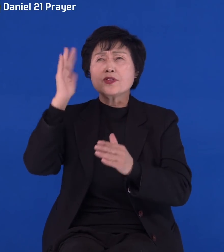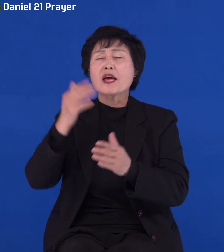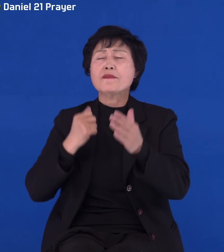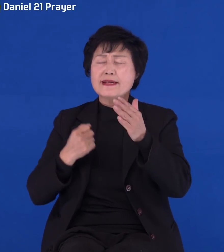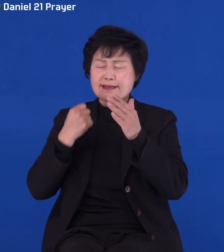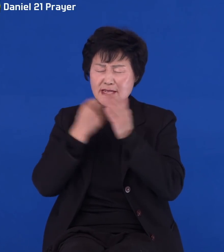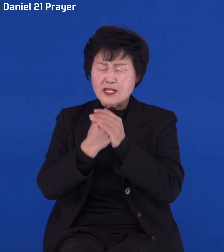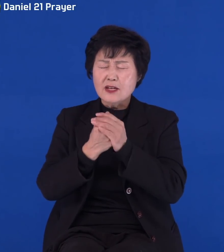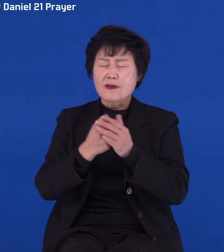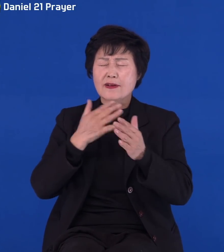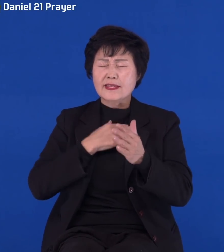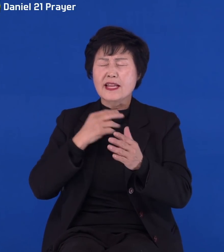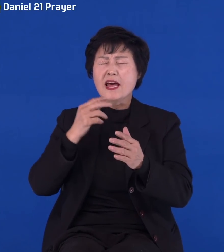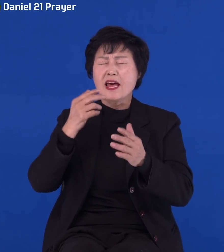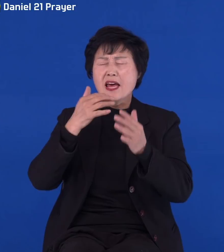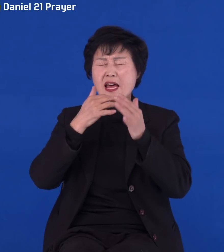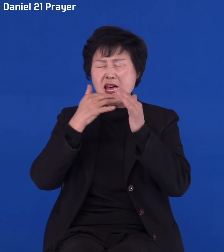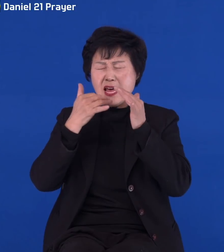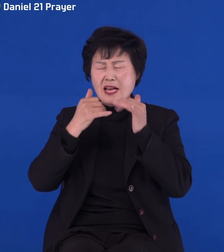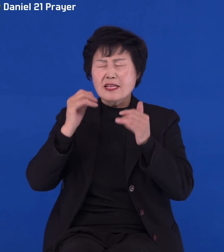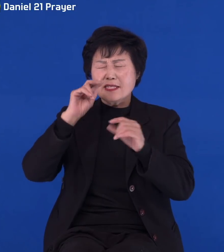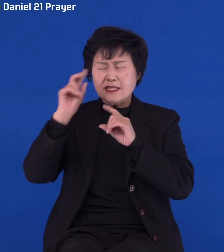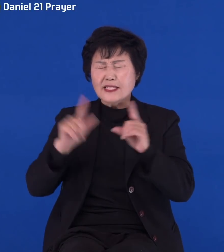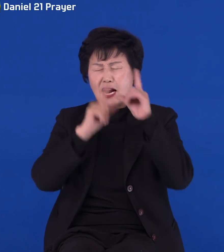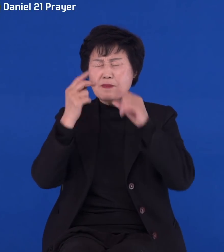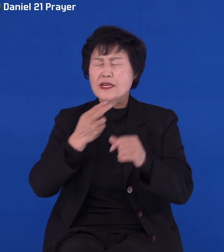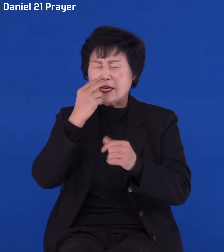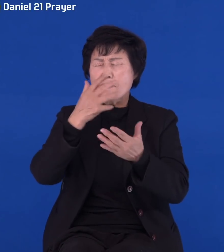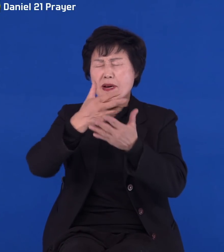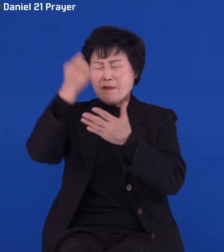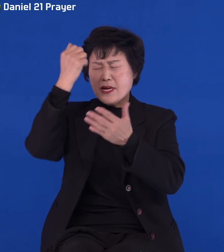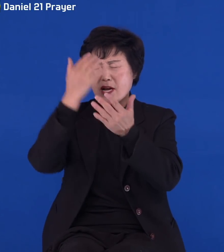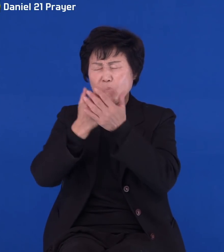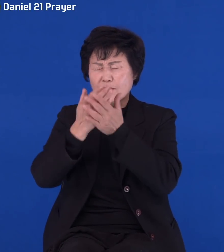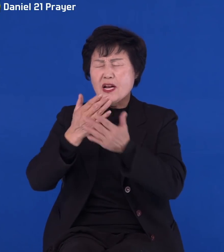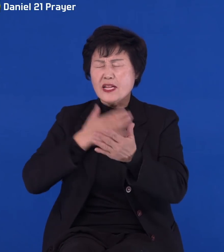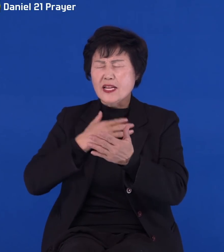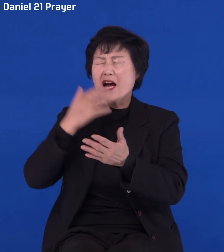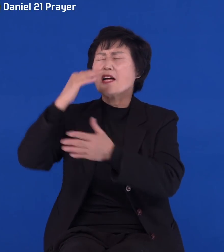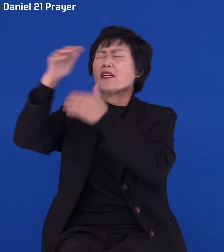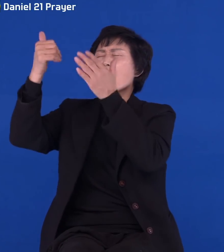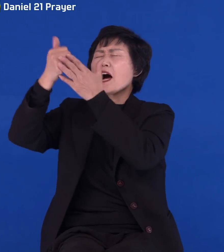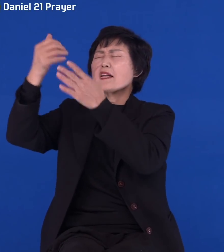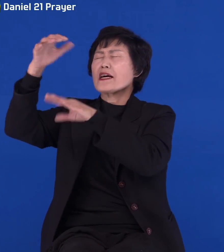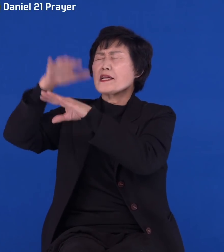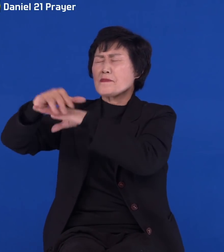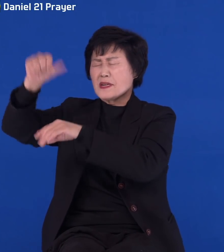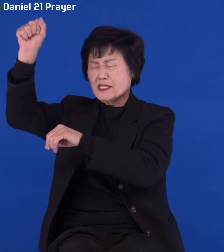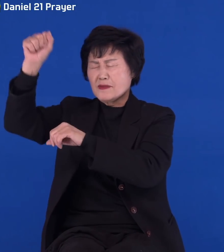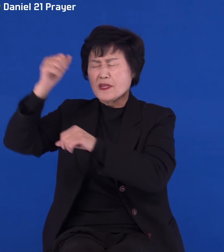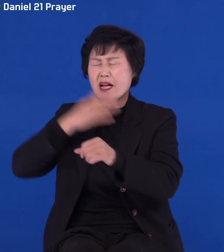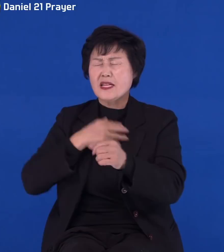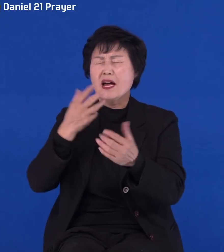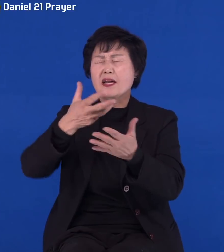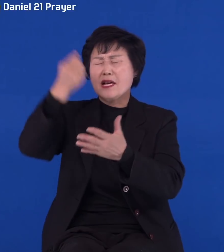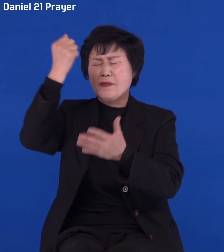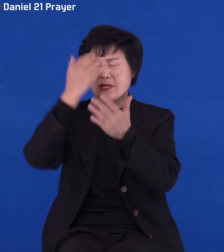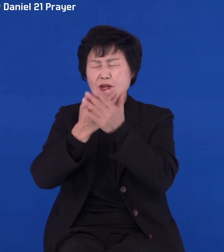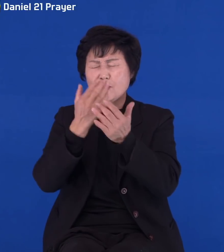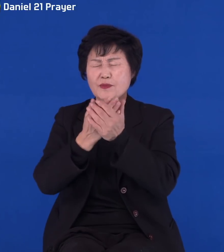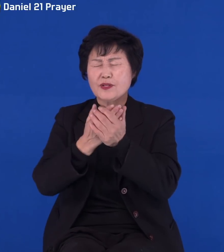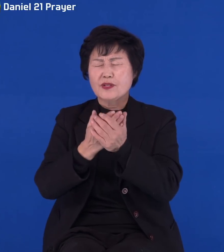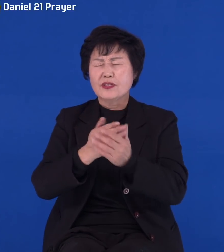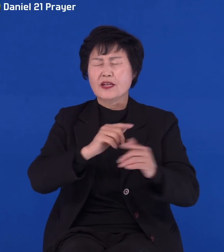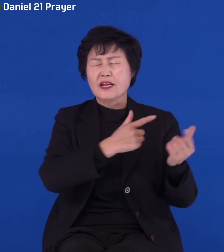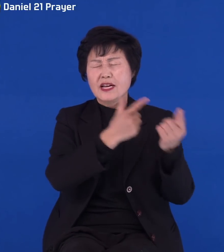내 인생을 받아 주시옵소서. 나는 당신의 것입니다. 나를 받아 주시옵소서. 그러기 원하시는 분은 다 주여 삼자